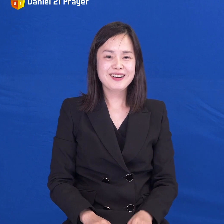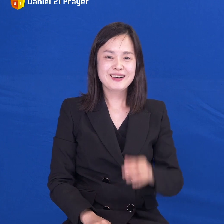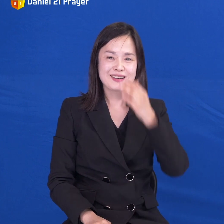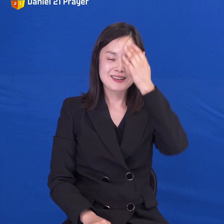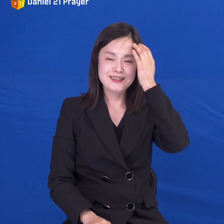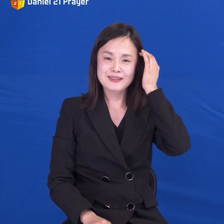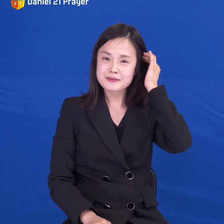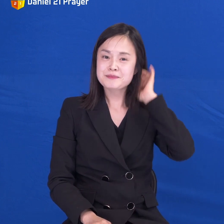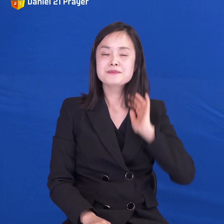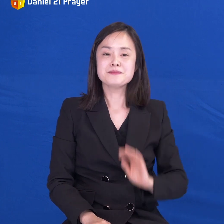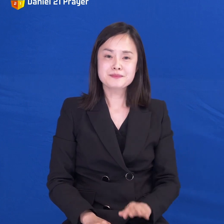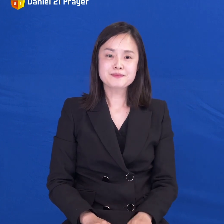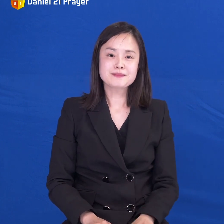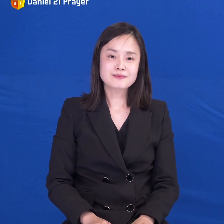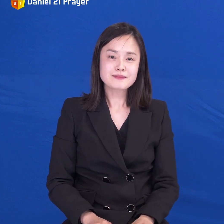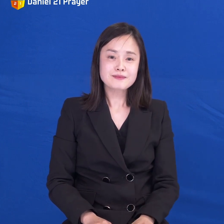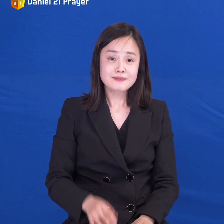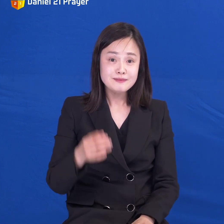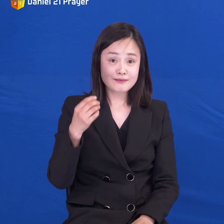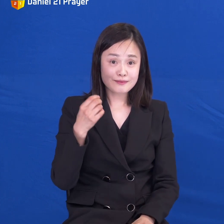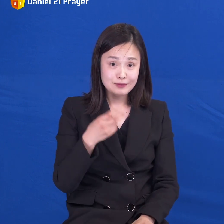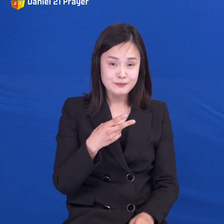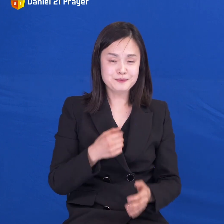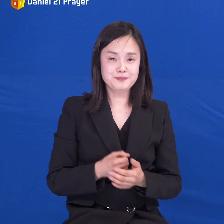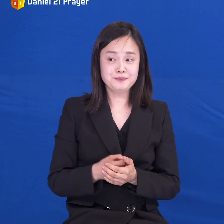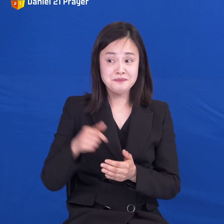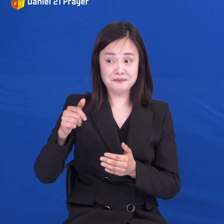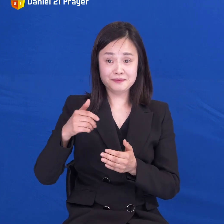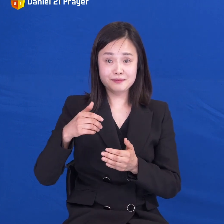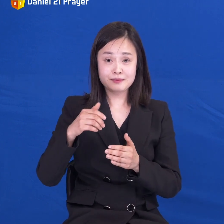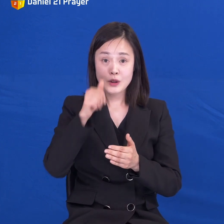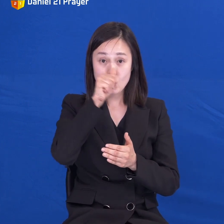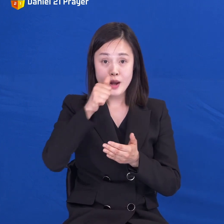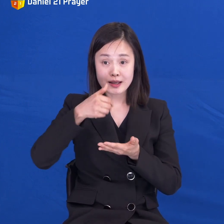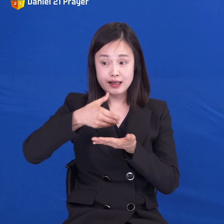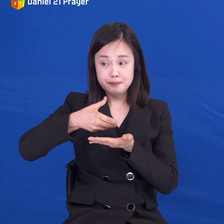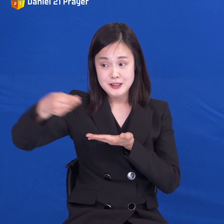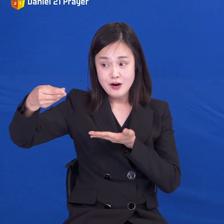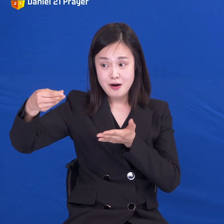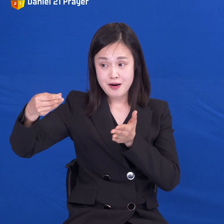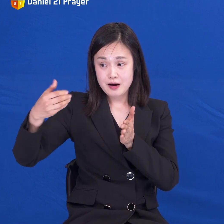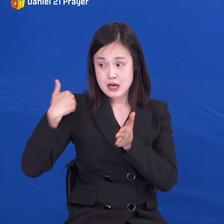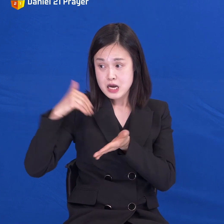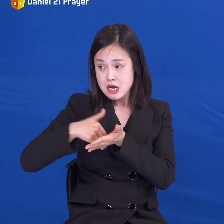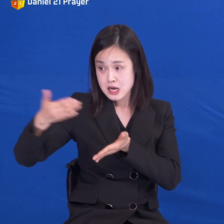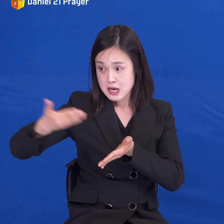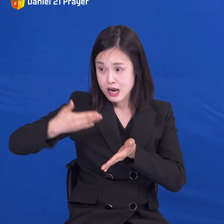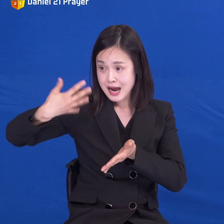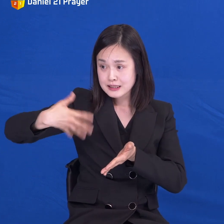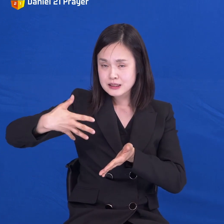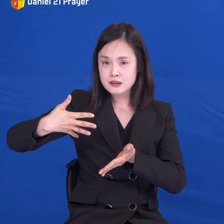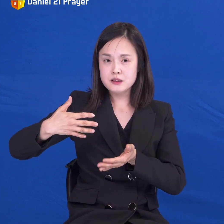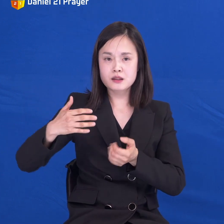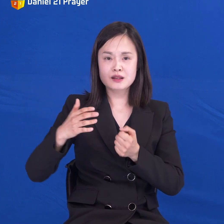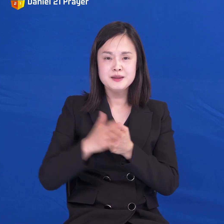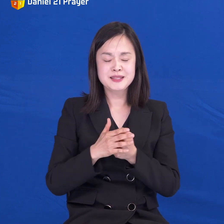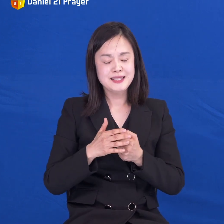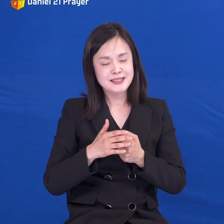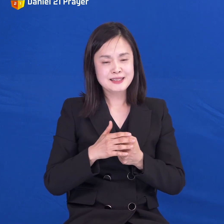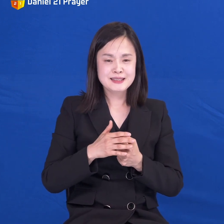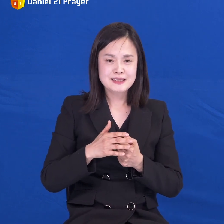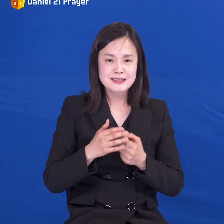그리고 그 사람이 고양이를 안 돌려줘서 제가 읍내 내려가서 다시 한 마리